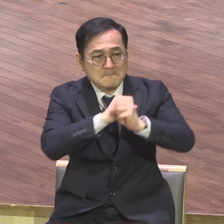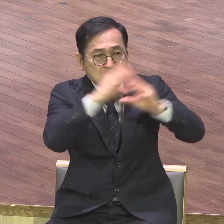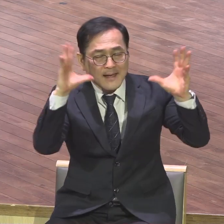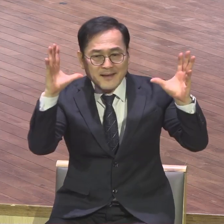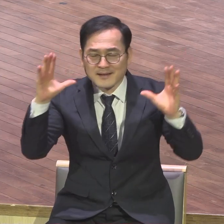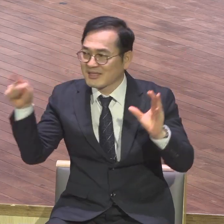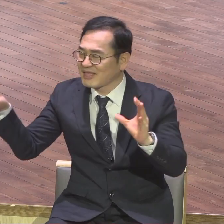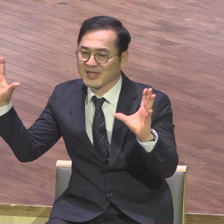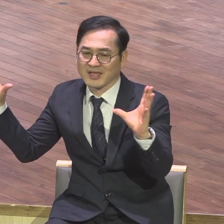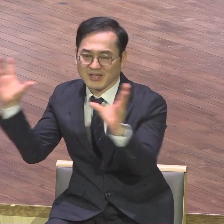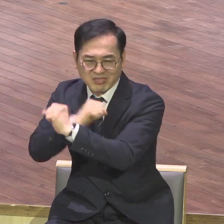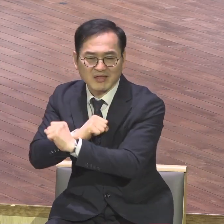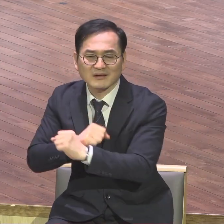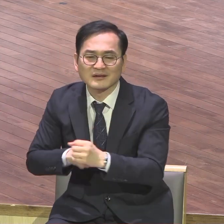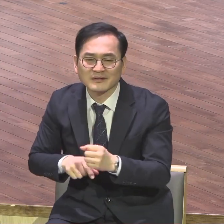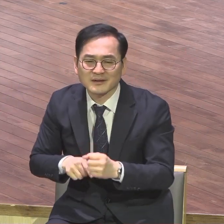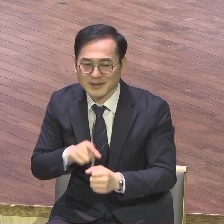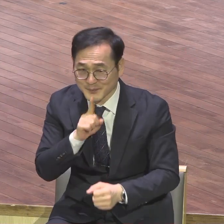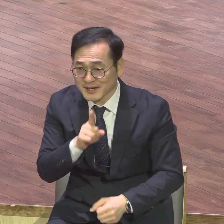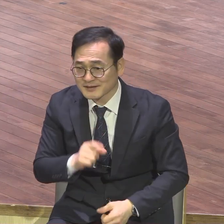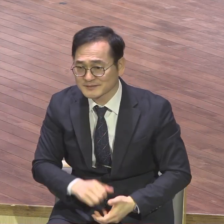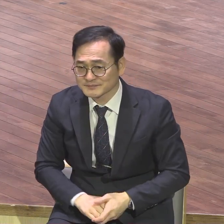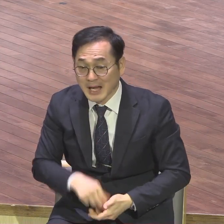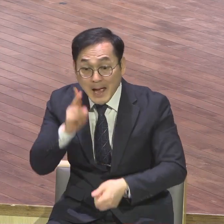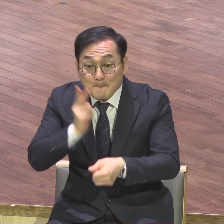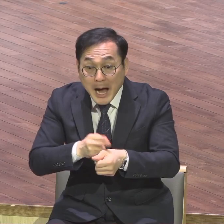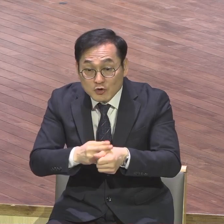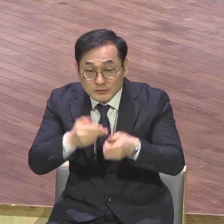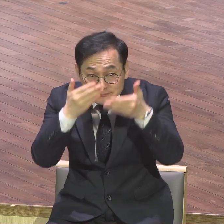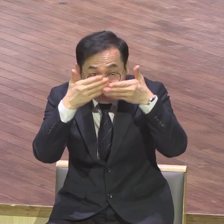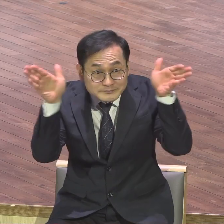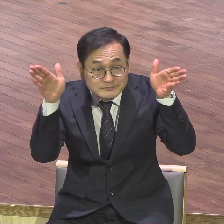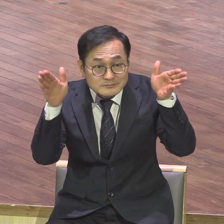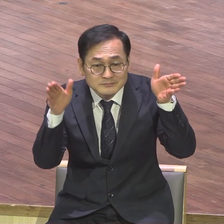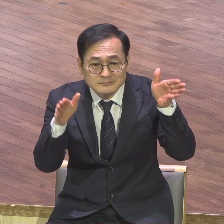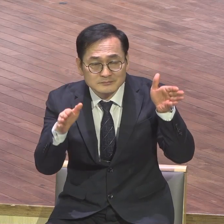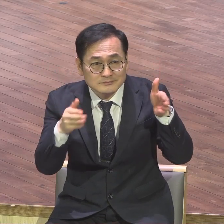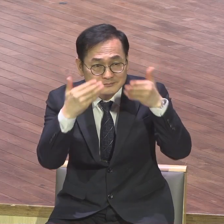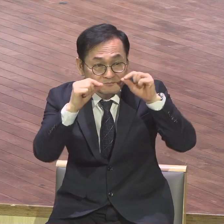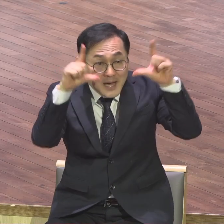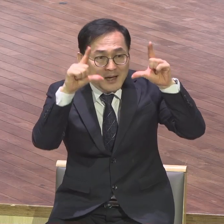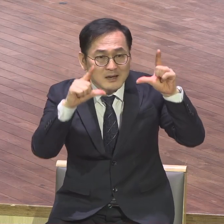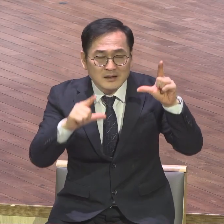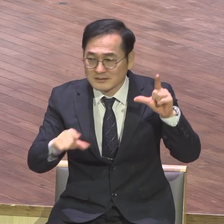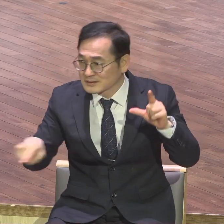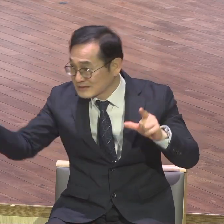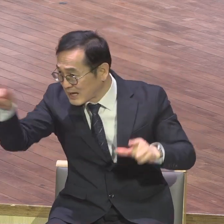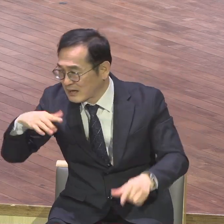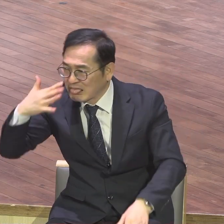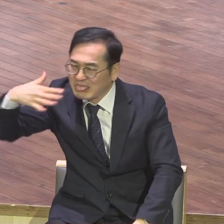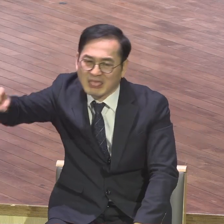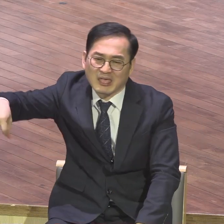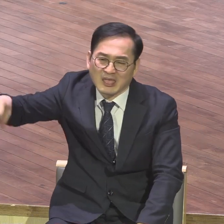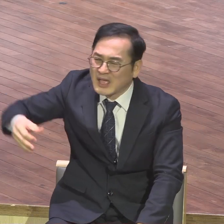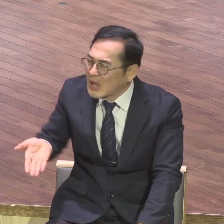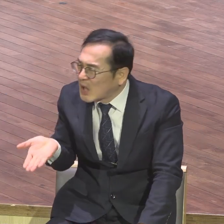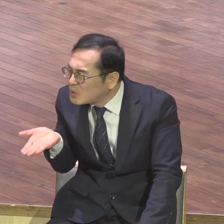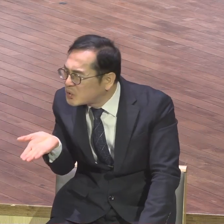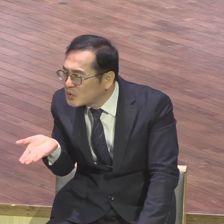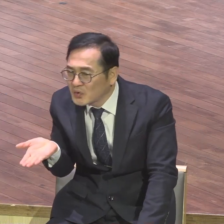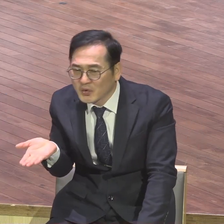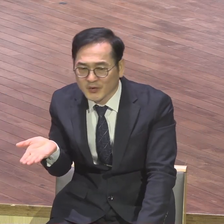이 실감이 가야 돼요. 사도 바울의 눈에는 세상에 그 어떤 것도 눈에 들어오지 않고